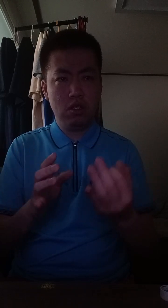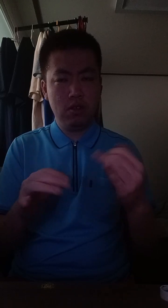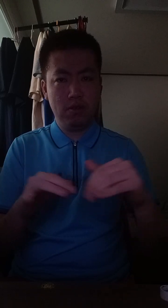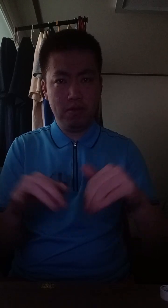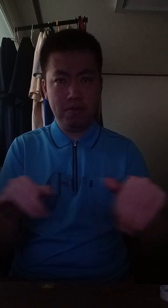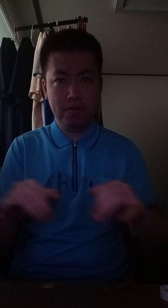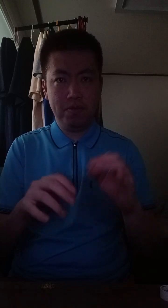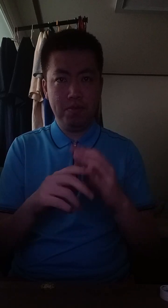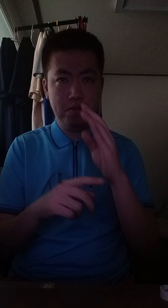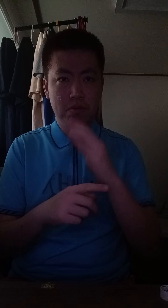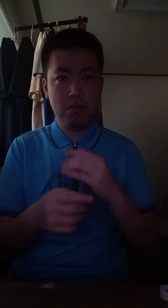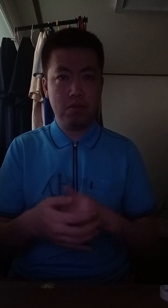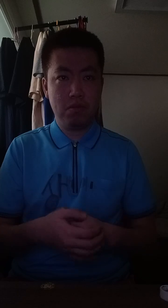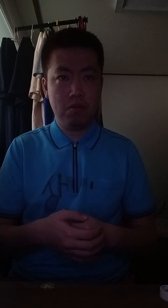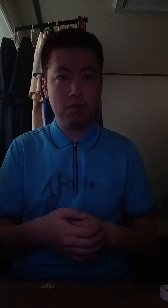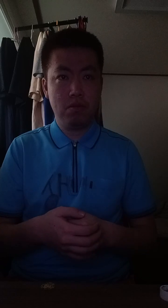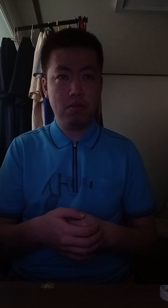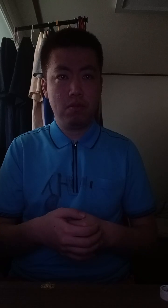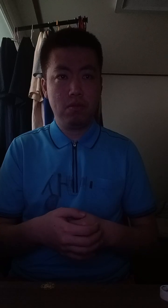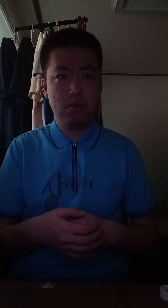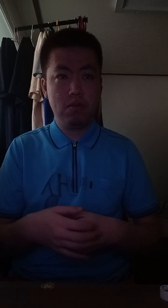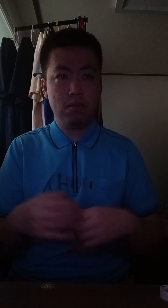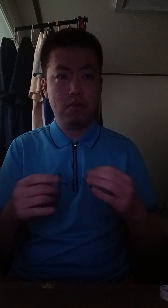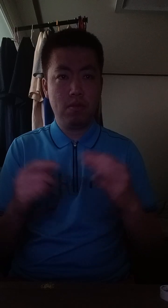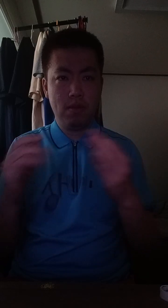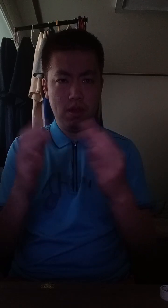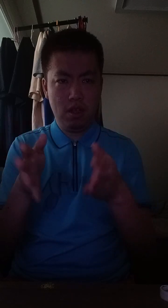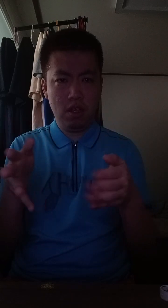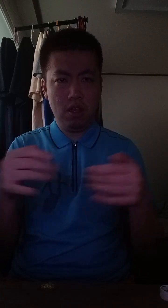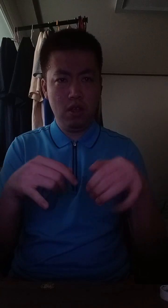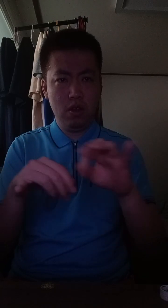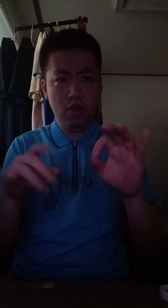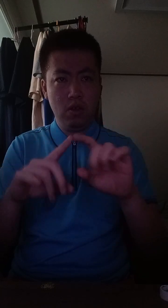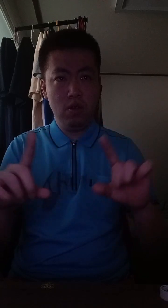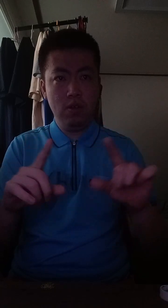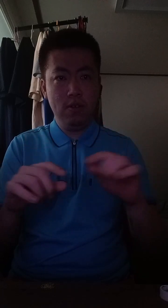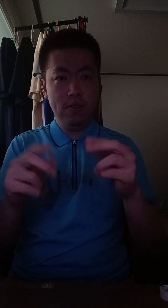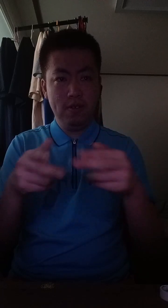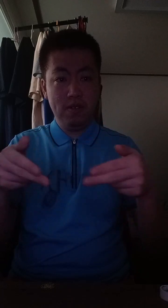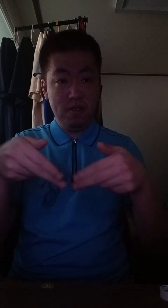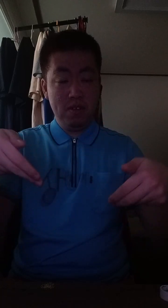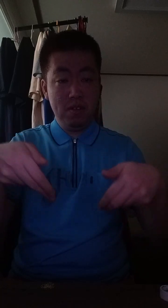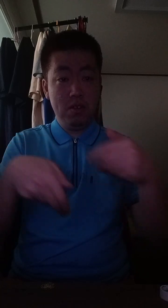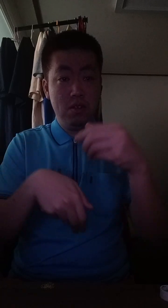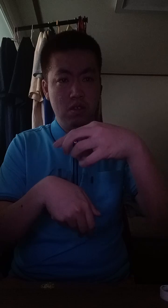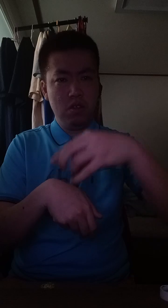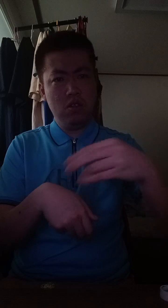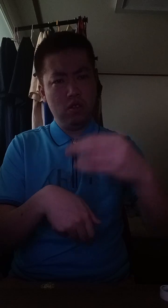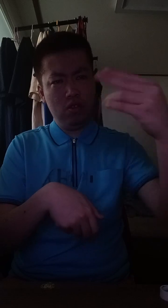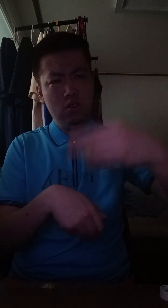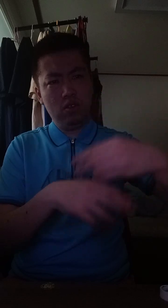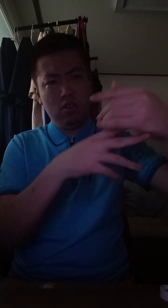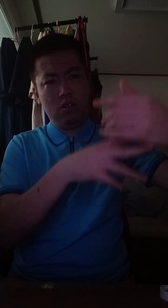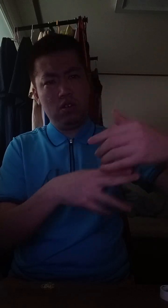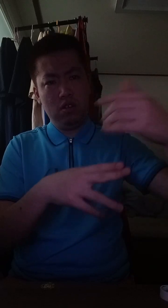크기 수준입니다. 플랫폼이랑 기차 사이에 유모차 바퀴가 낀 거예요. 아이가 2명이 타 있었는데 끌려갈